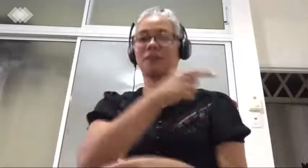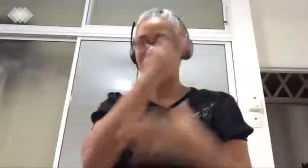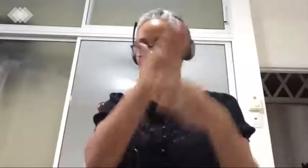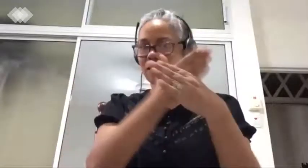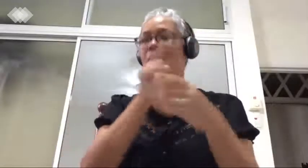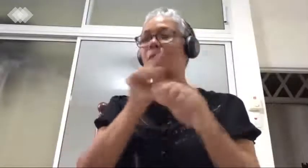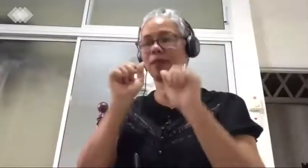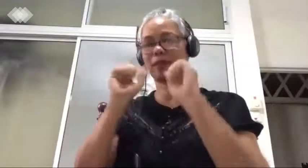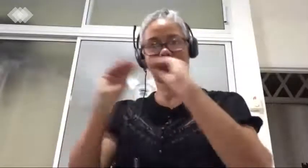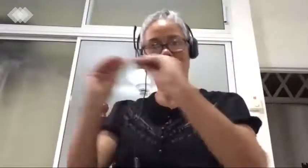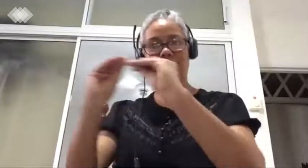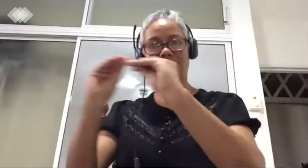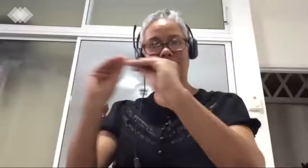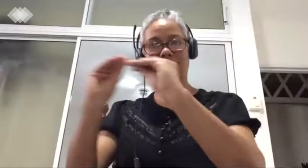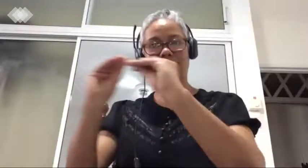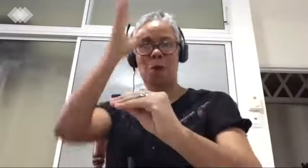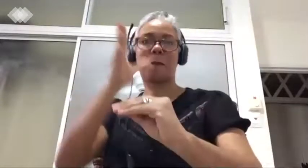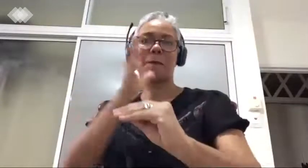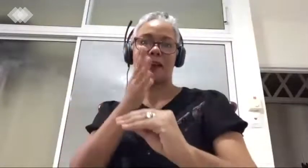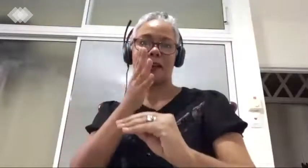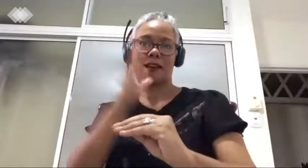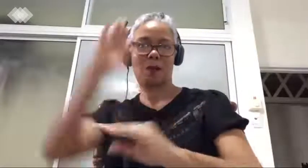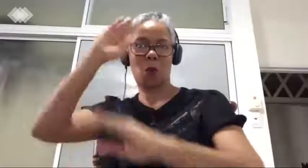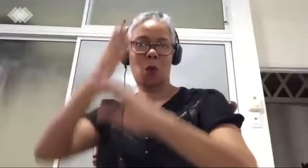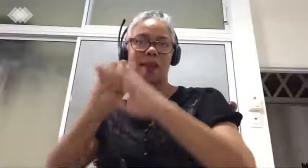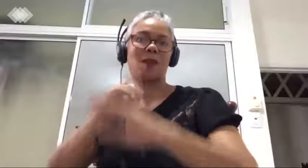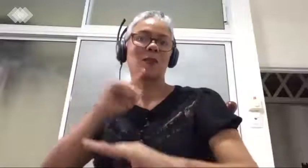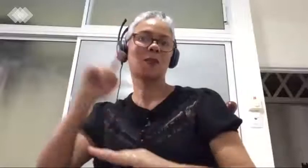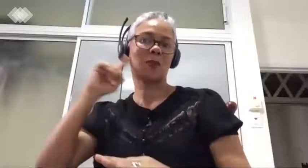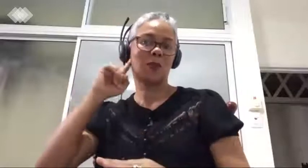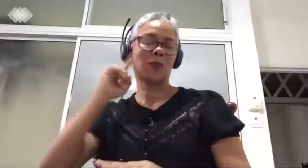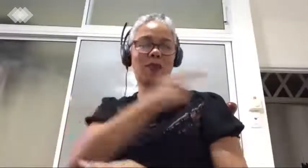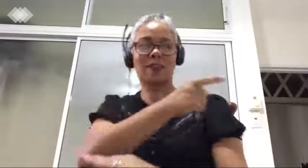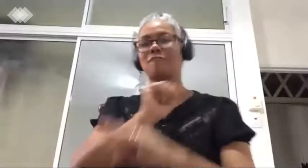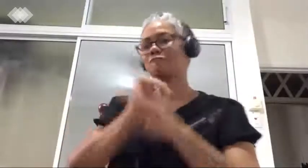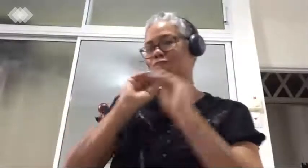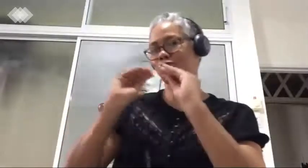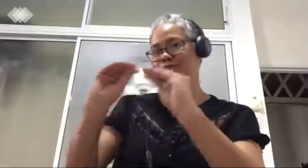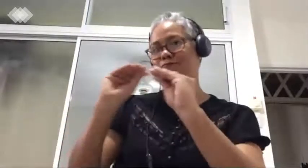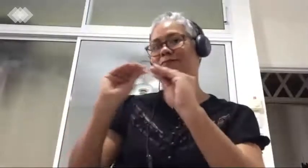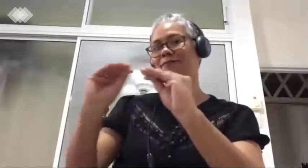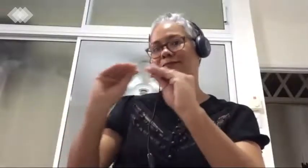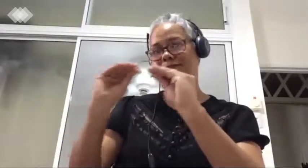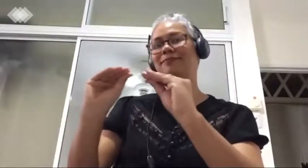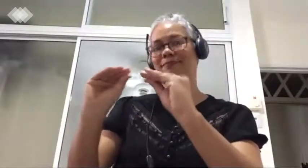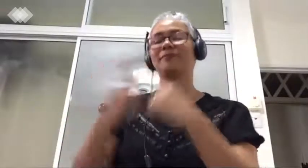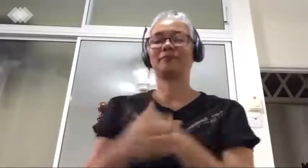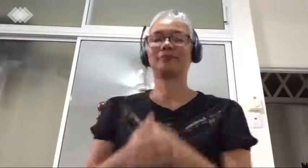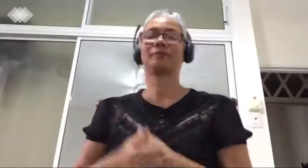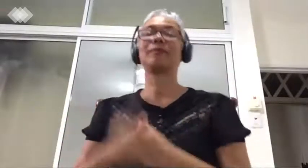comprometió con el Colegio Dominicano de Psicólogos en capacitar en este tema a todos los profesionales del comportamiento